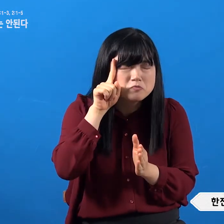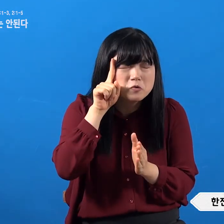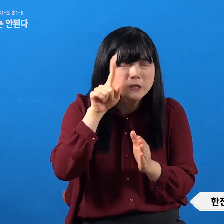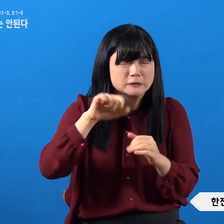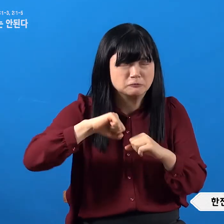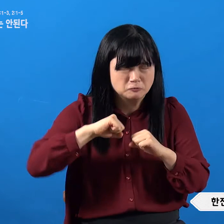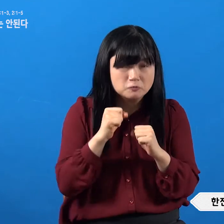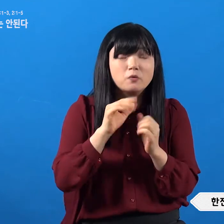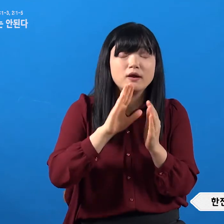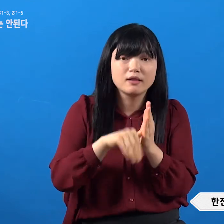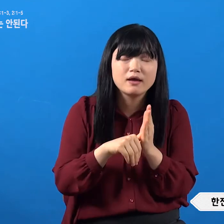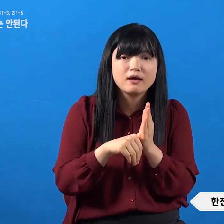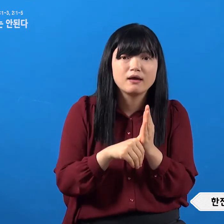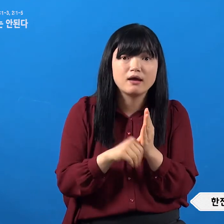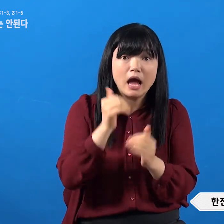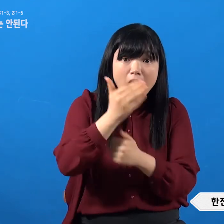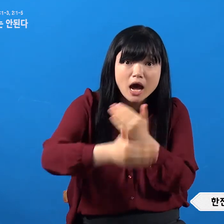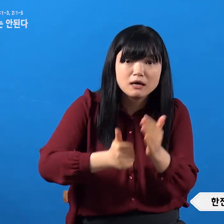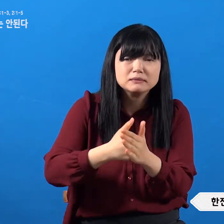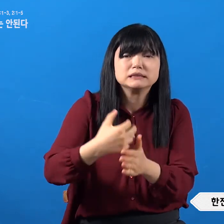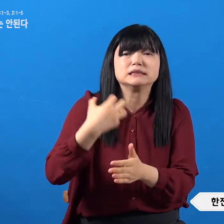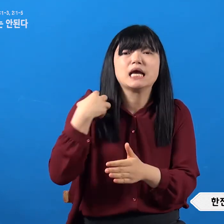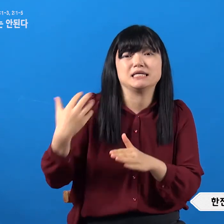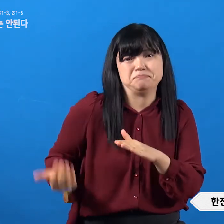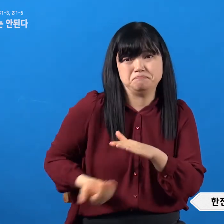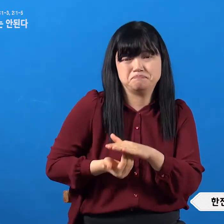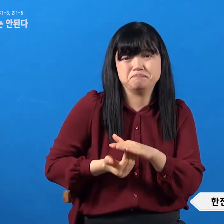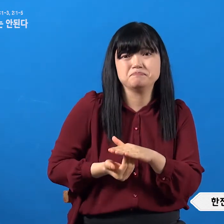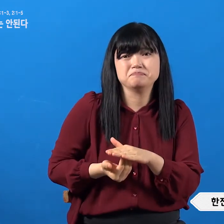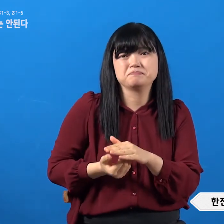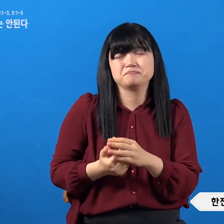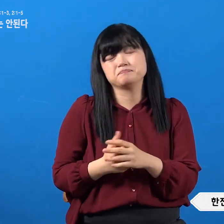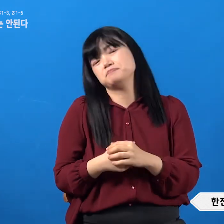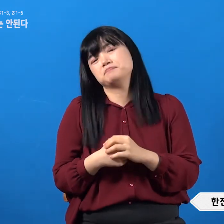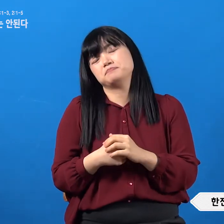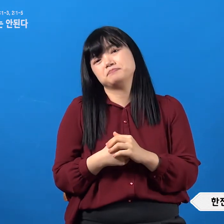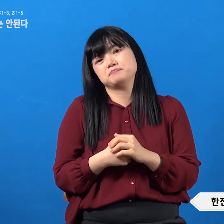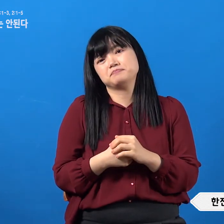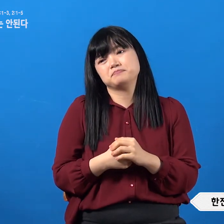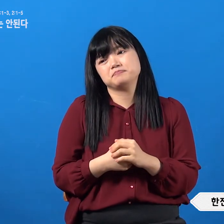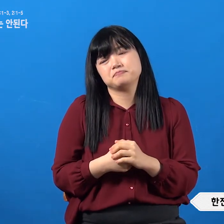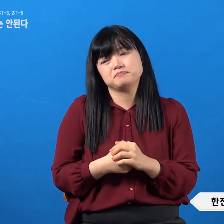할 때에 정말로 하나님이 책임져 주신 것입니다.